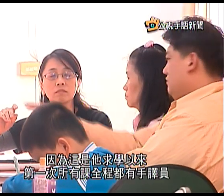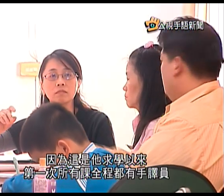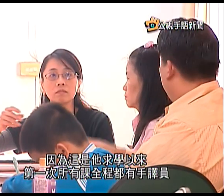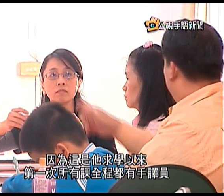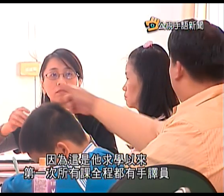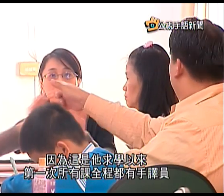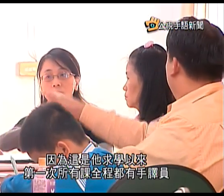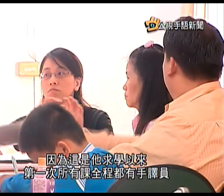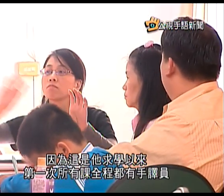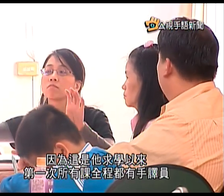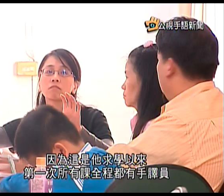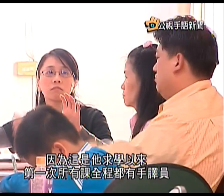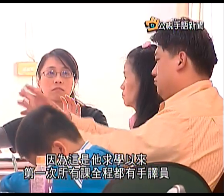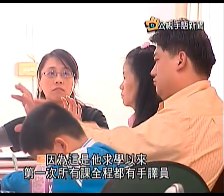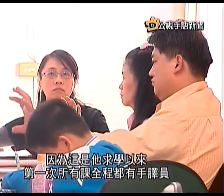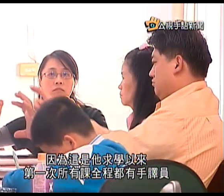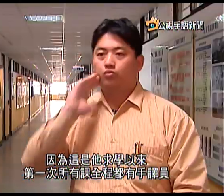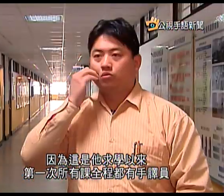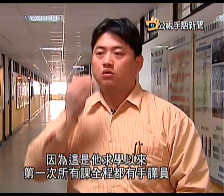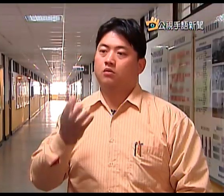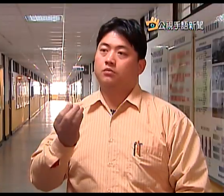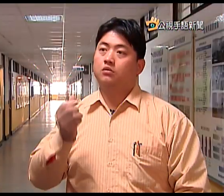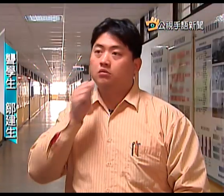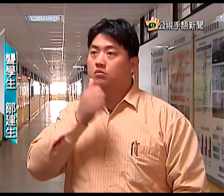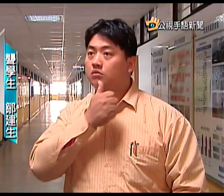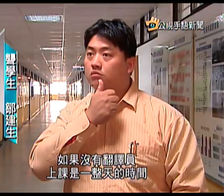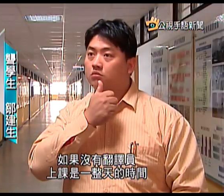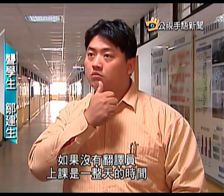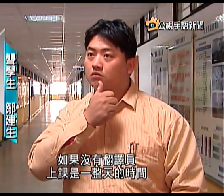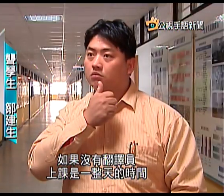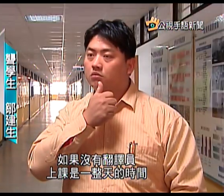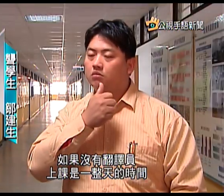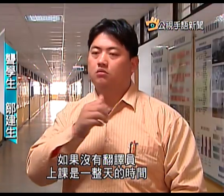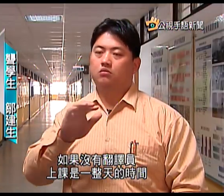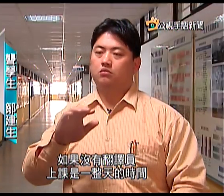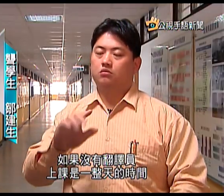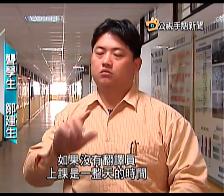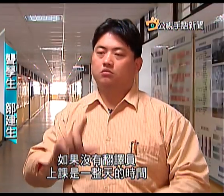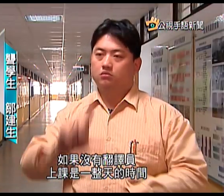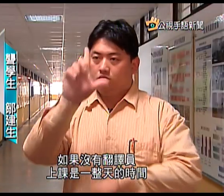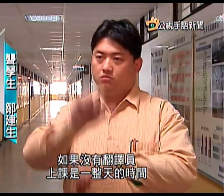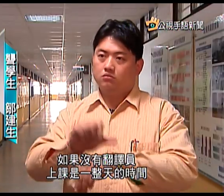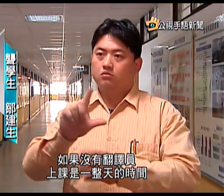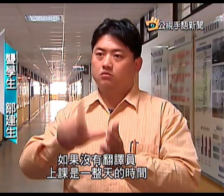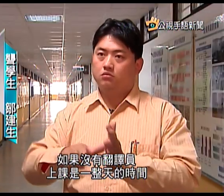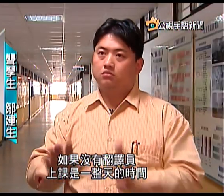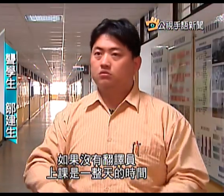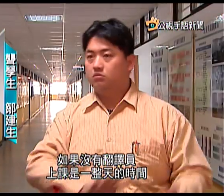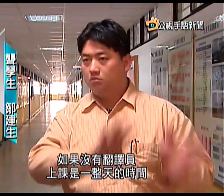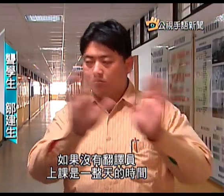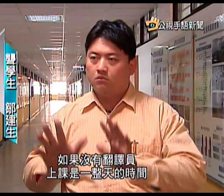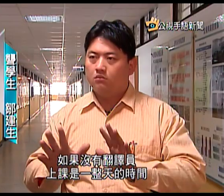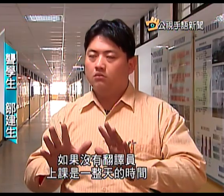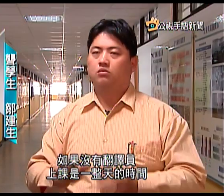有课全程都有手译员。 如果没有翻译员，上课是一整天的时